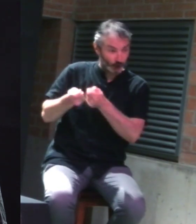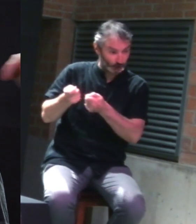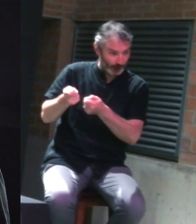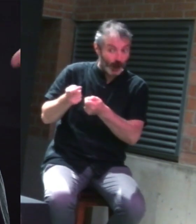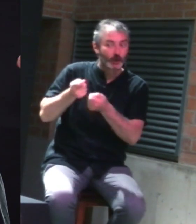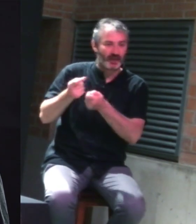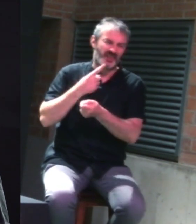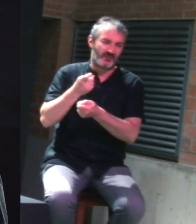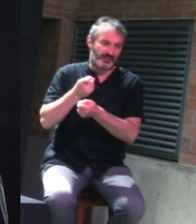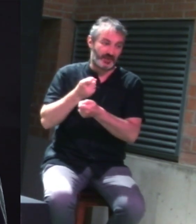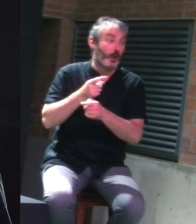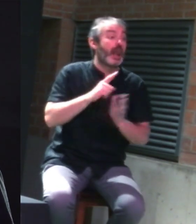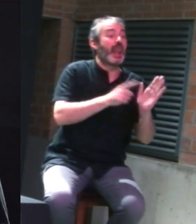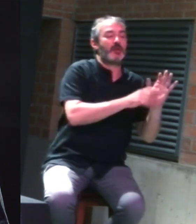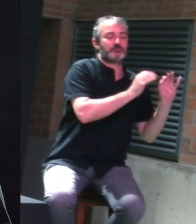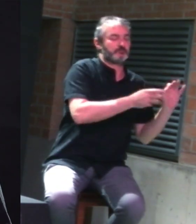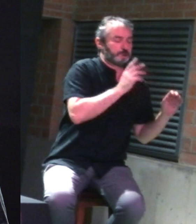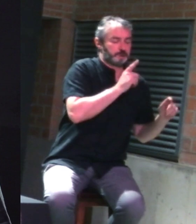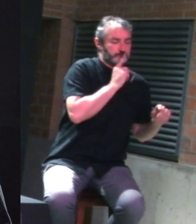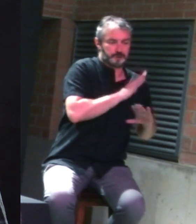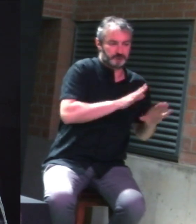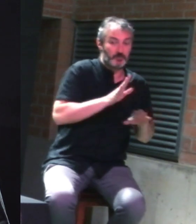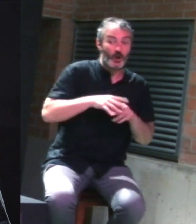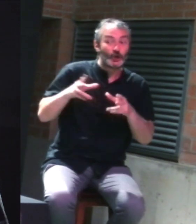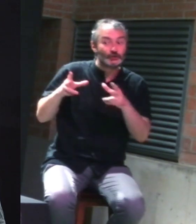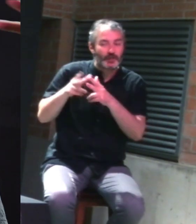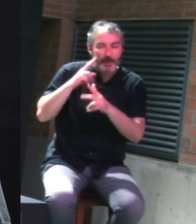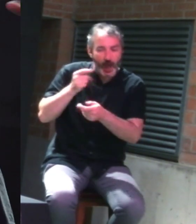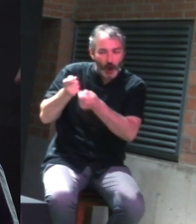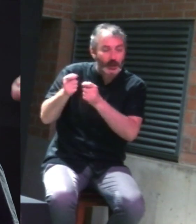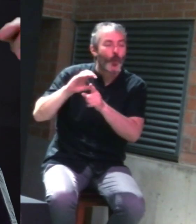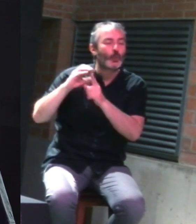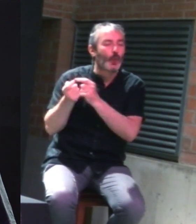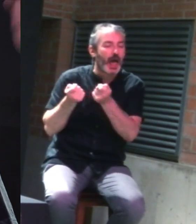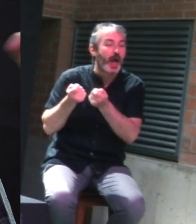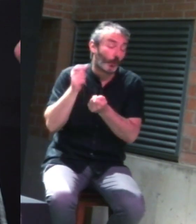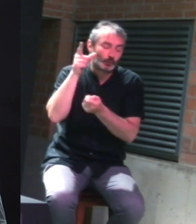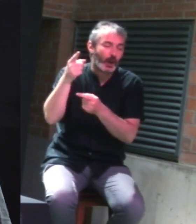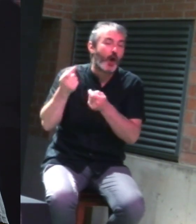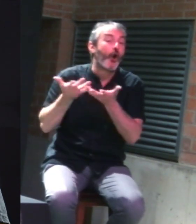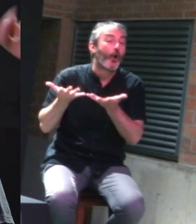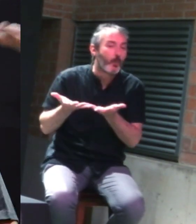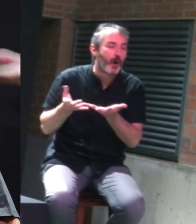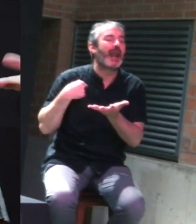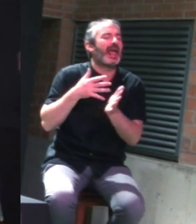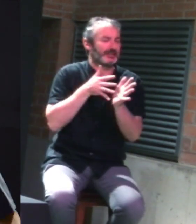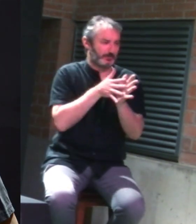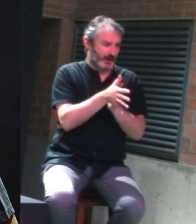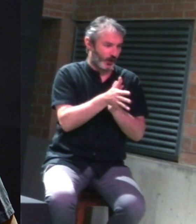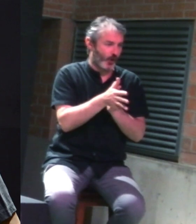más difíciles de detectar y, por tanto, muchas veces también de cuestionar, voy a hacer referencia a cómo